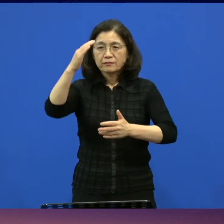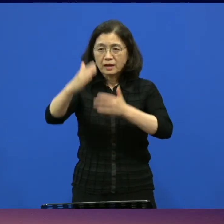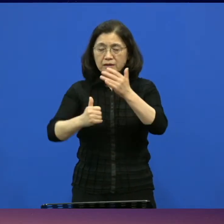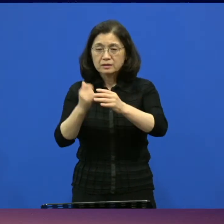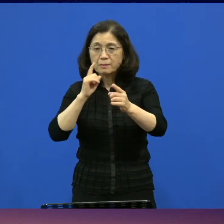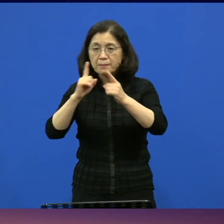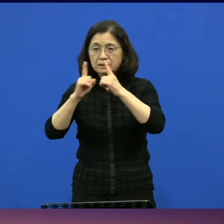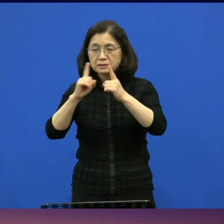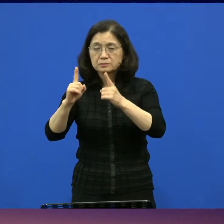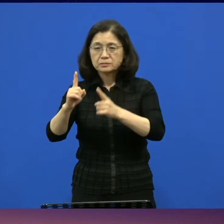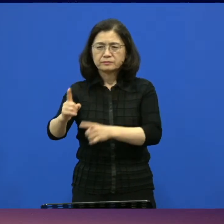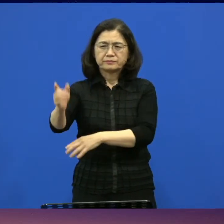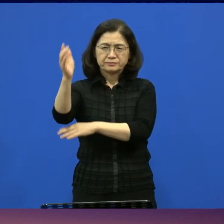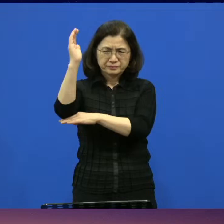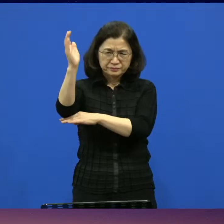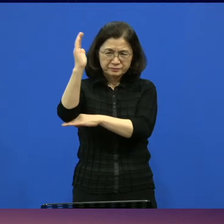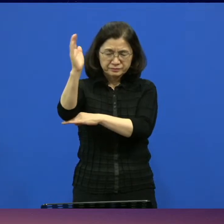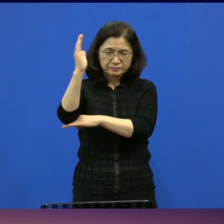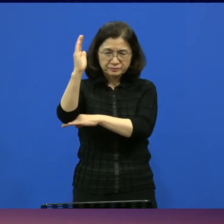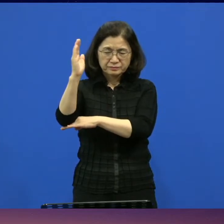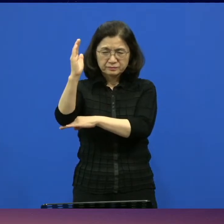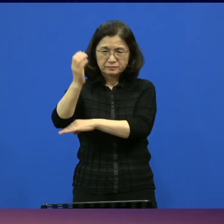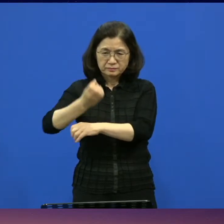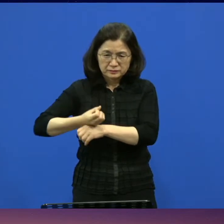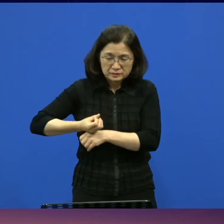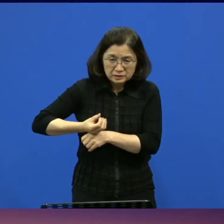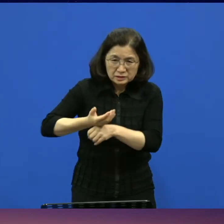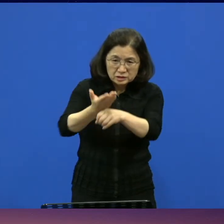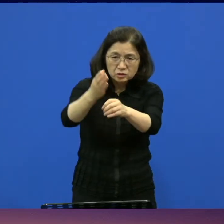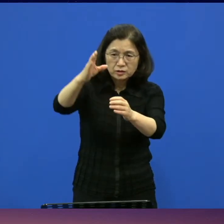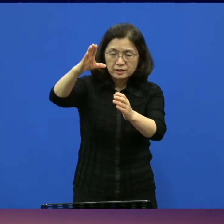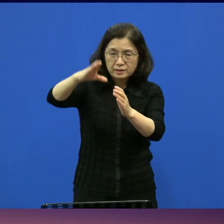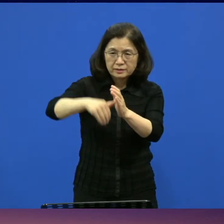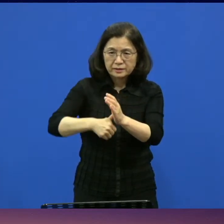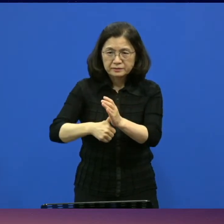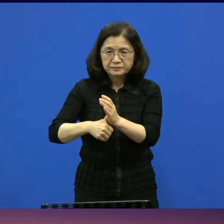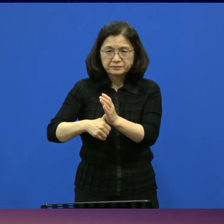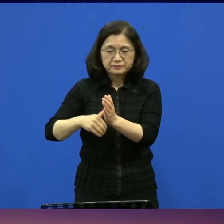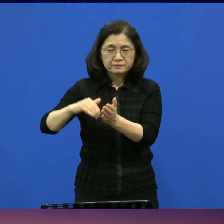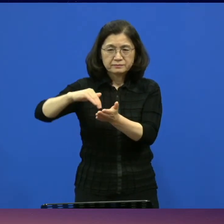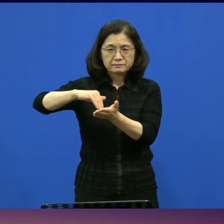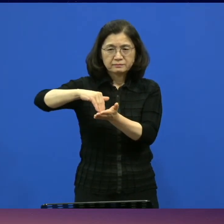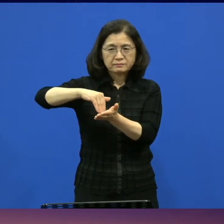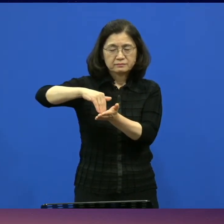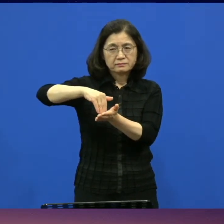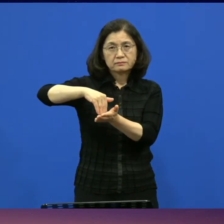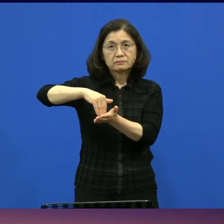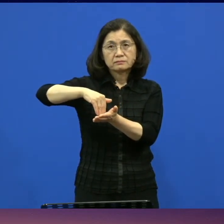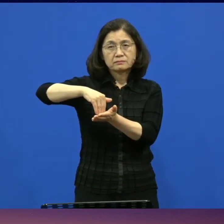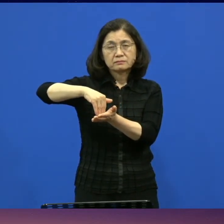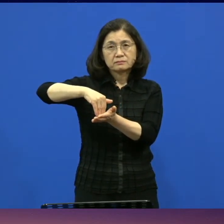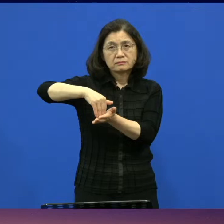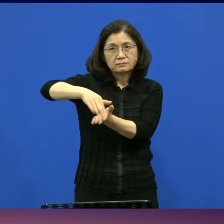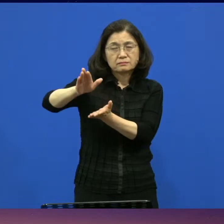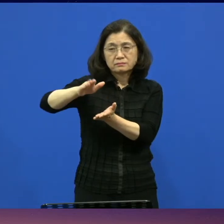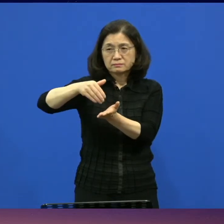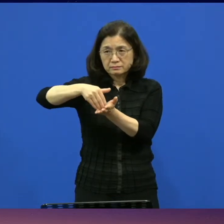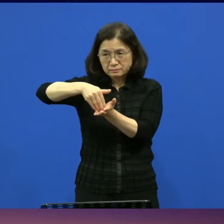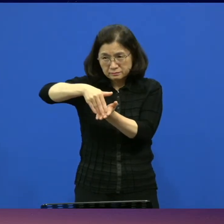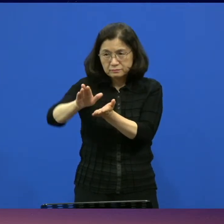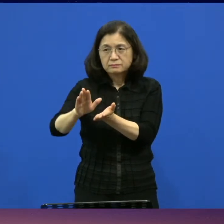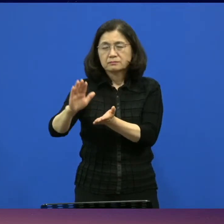전해도, 진리를 전해도 그게 안 받아들여지는 거예요. 내가 너무 깊은 곳에 있는 거예요. 축복성을 불러줘도 내 마음이 안 열리는